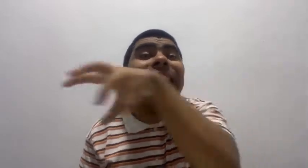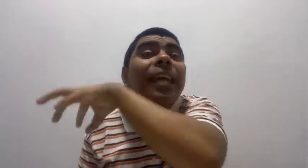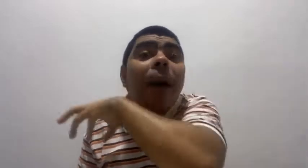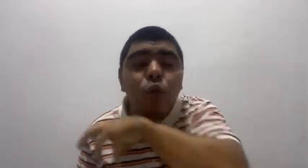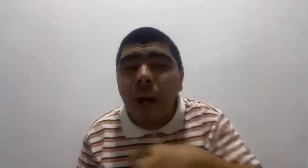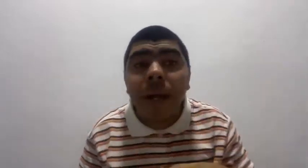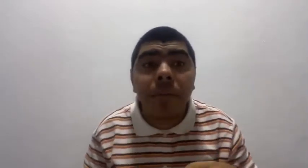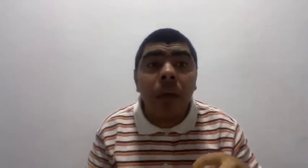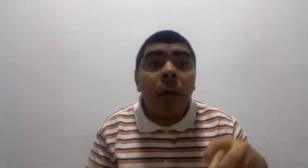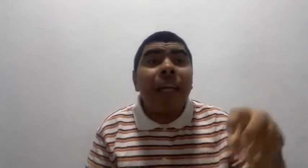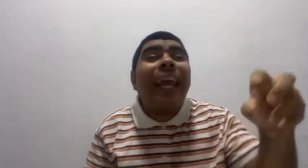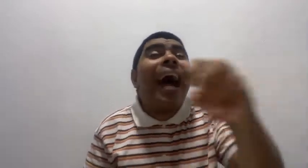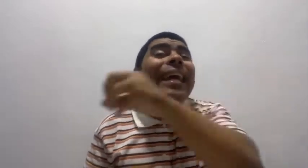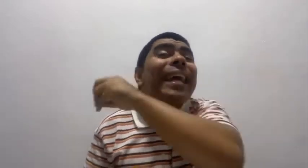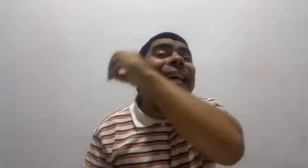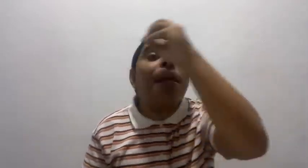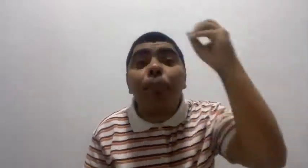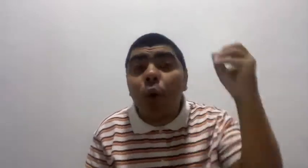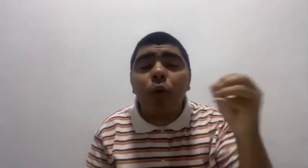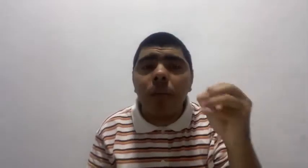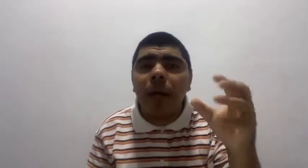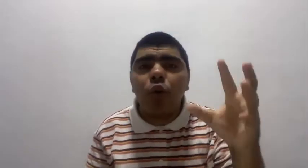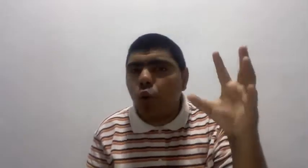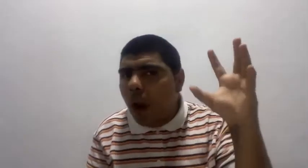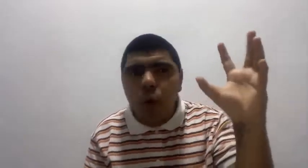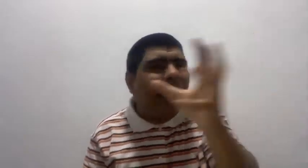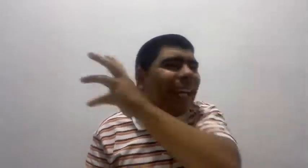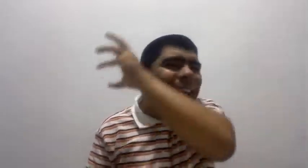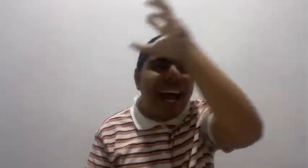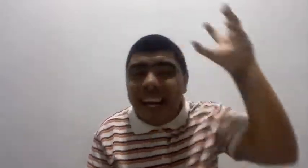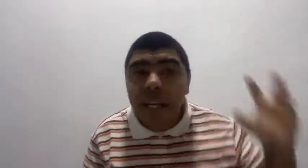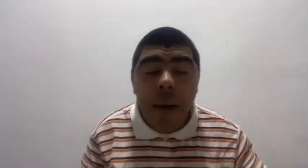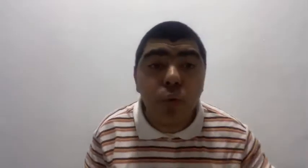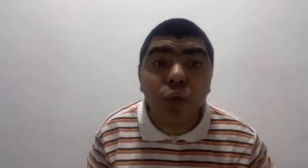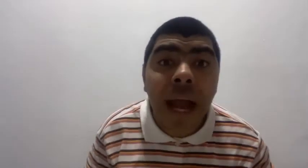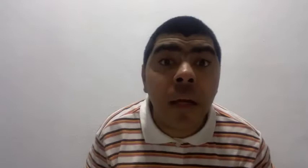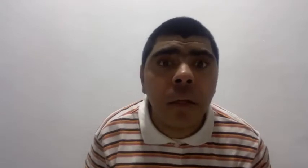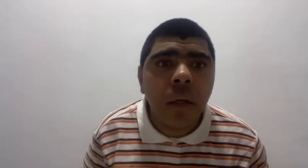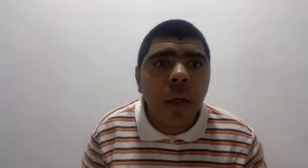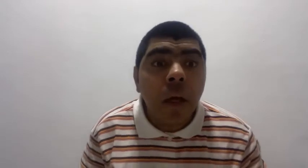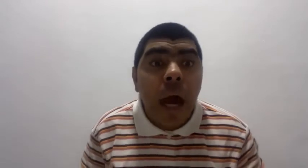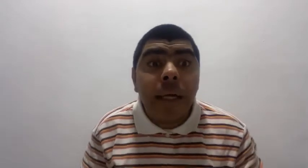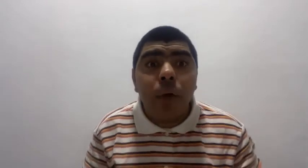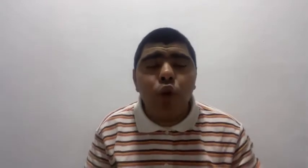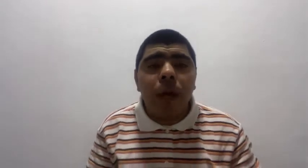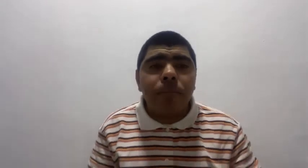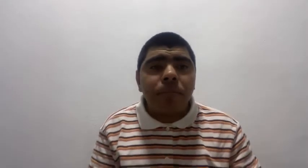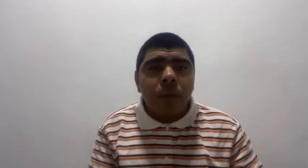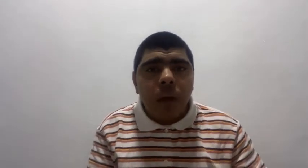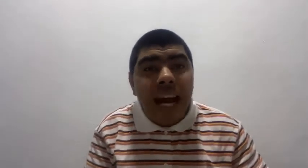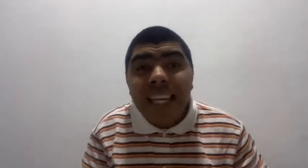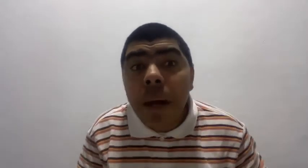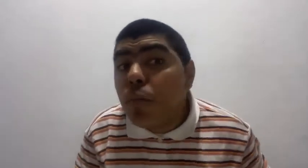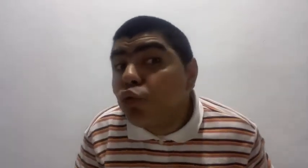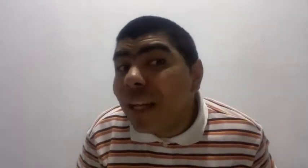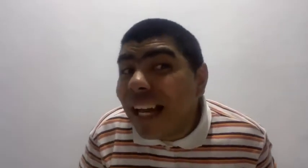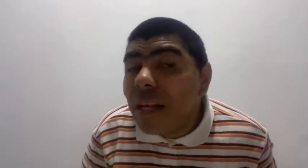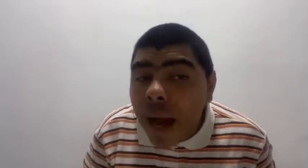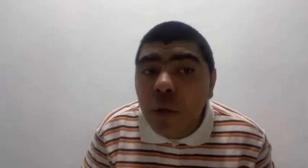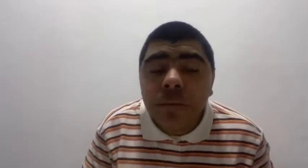de madurez que hay en el pueblo, hermano. Lo hablo en general, a nivel mundial. Aleluya. a nivel mundial, hermano,